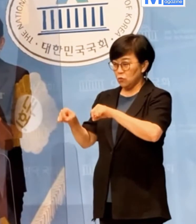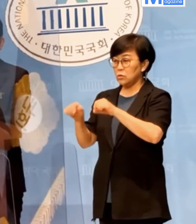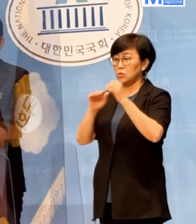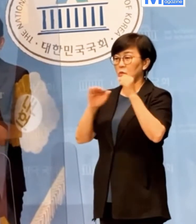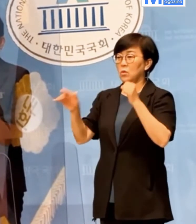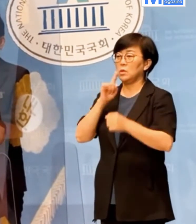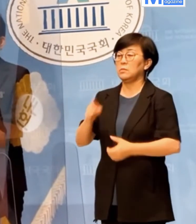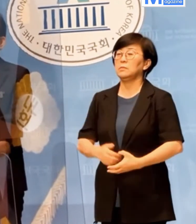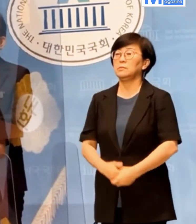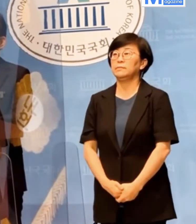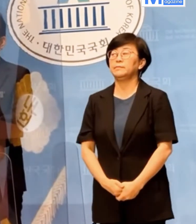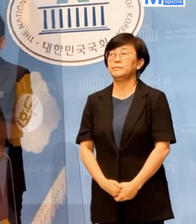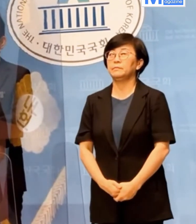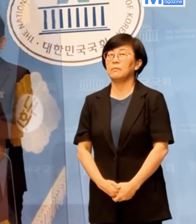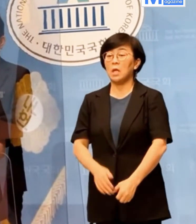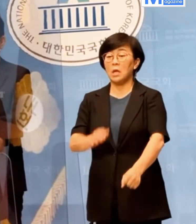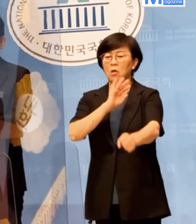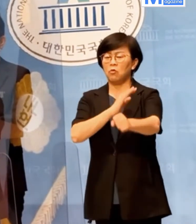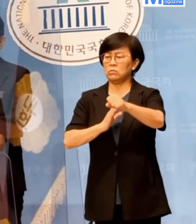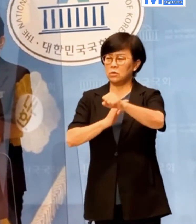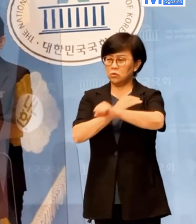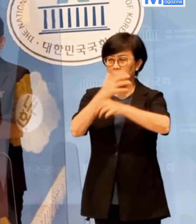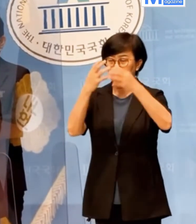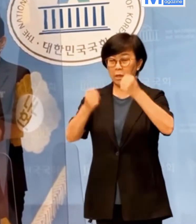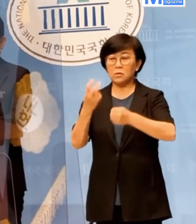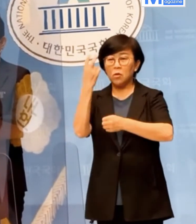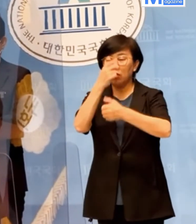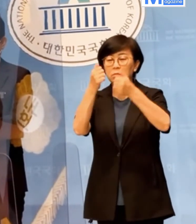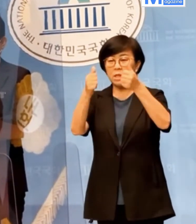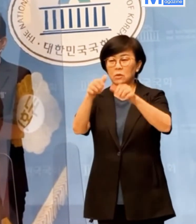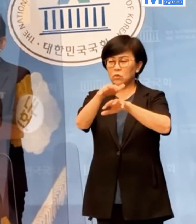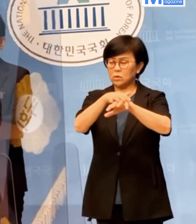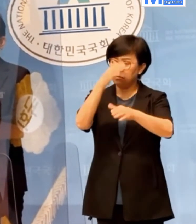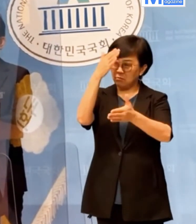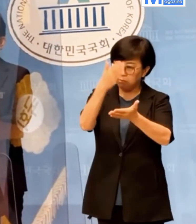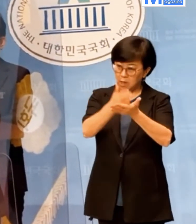적용하겠습니다. 권위주의가 만연한 검사 조직이 아니라